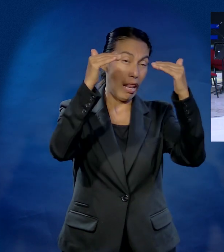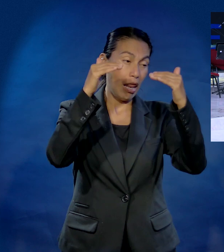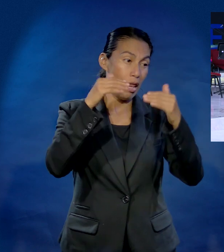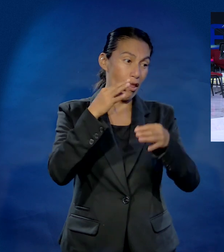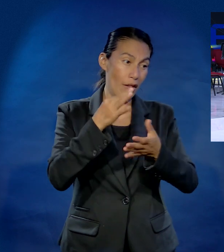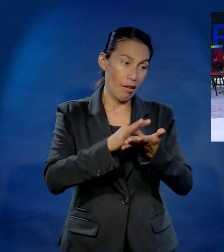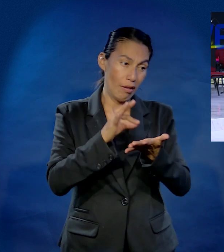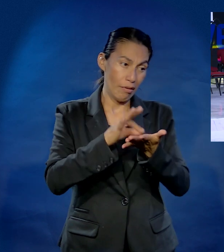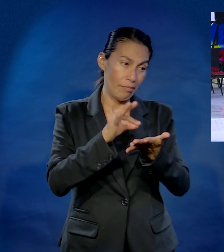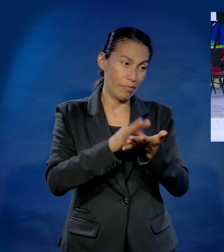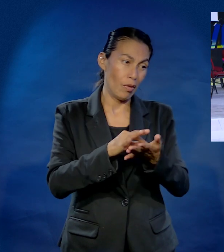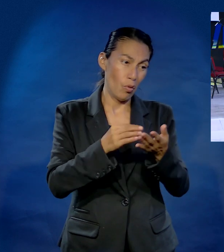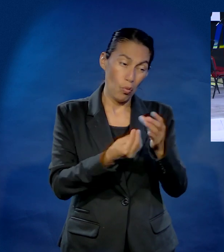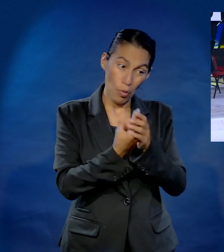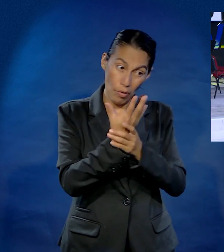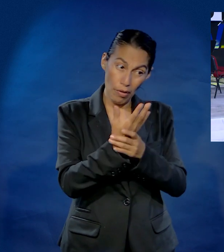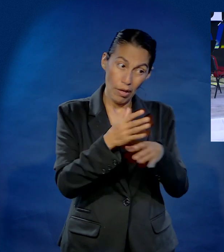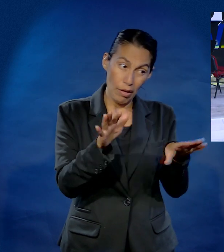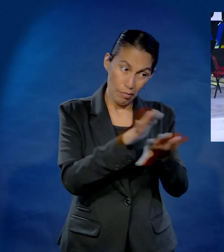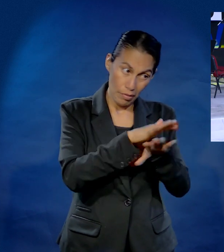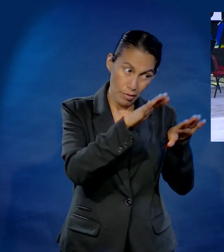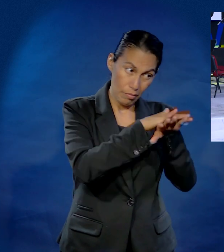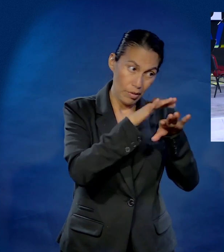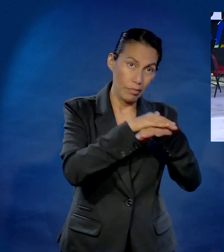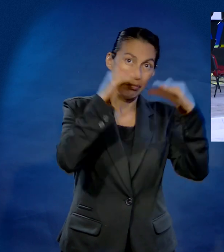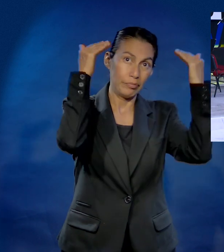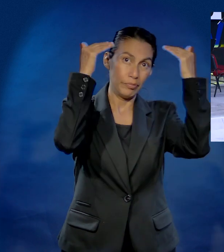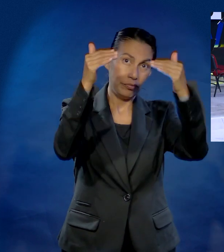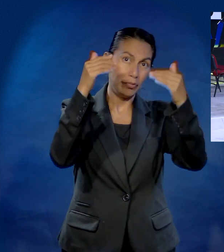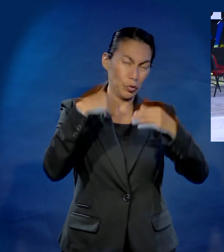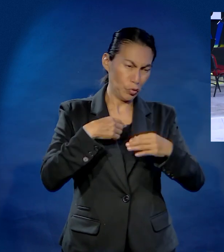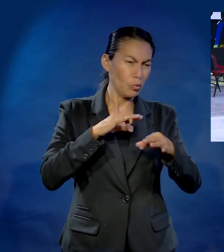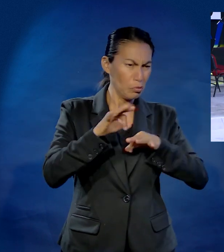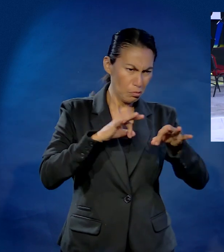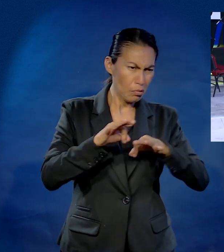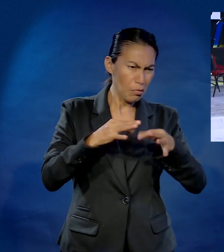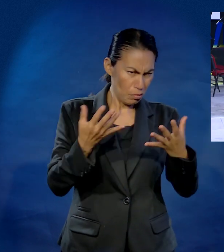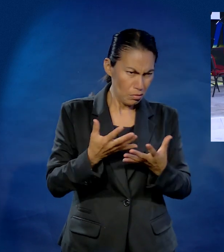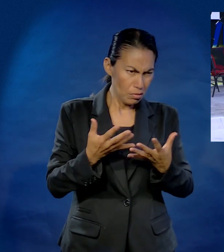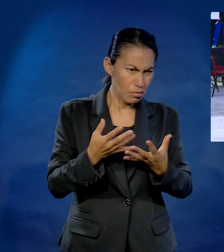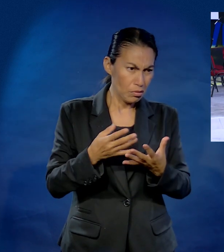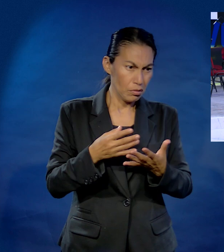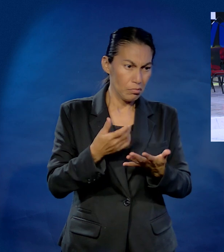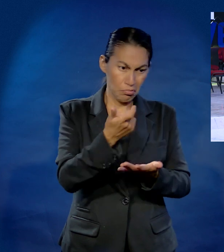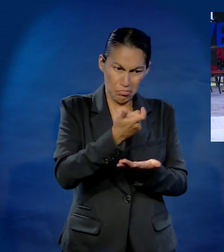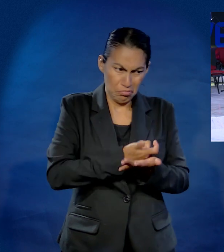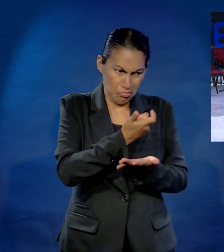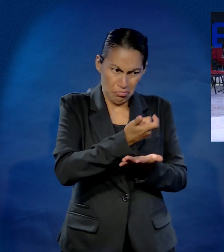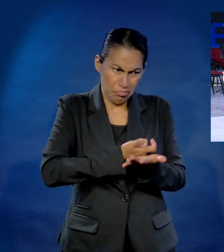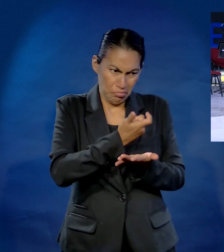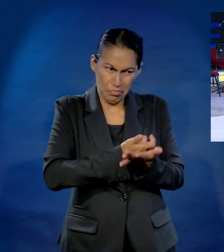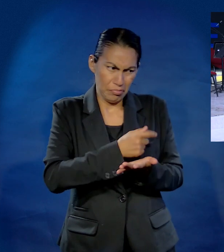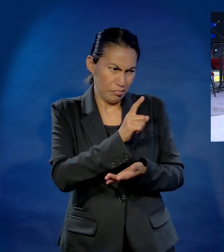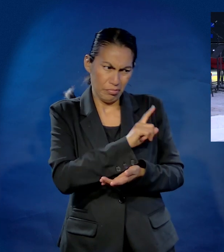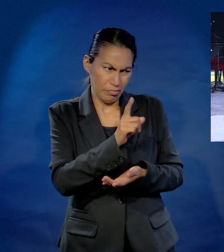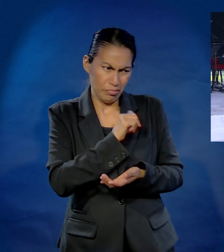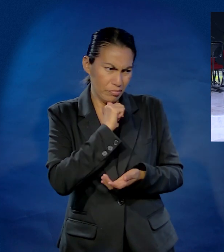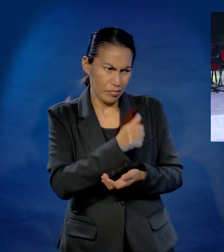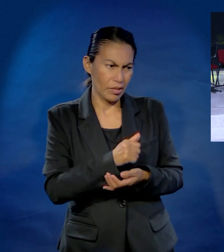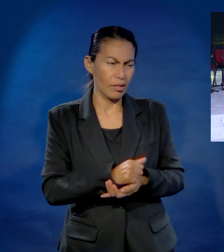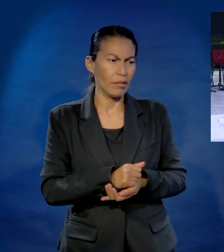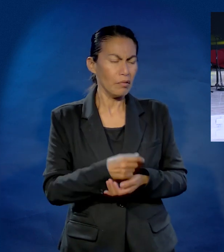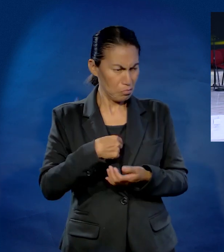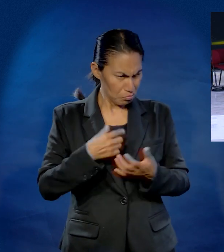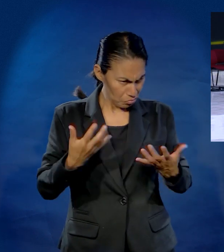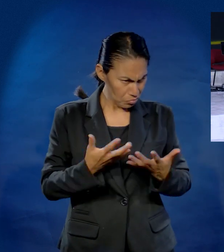pastor, no, es que la otra semana ya va a ser tarde. Mire, le propongo esto. Compremos, no hagamos la